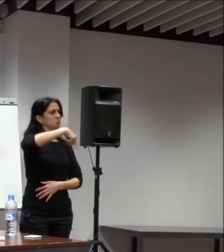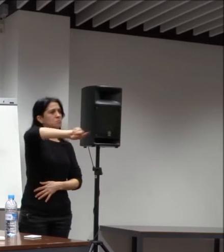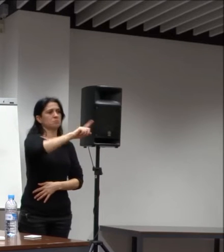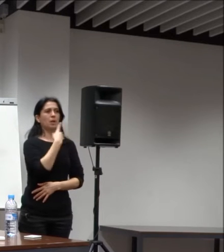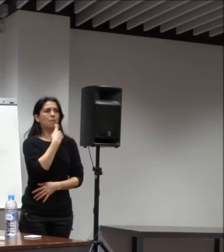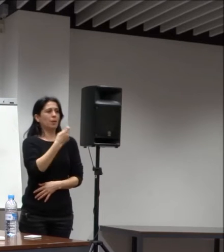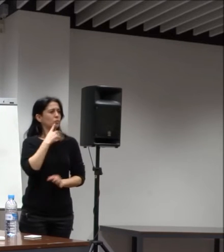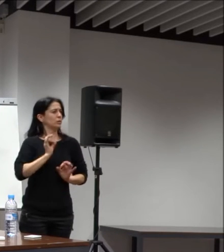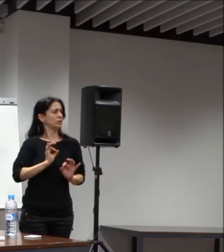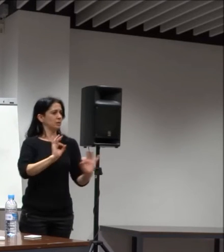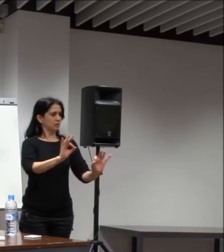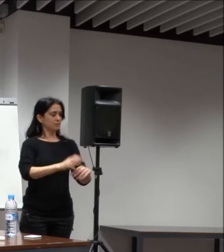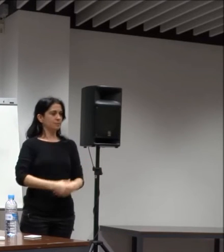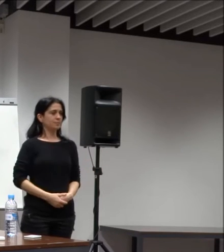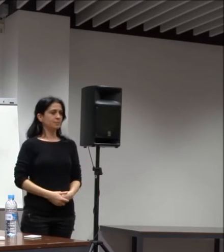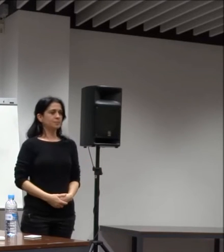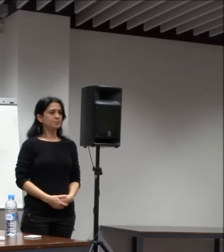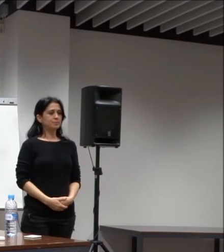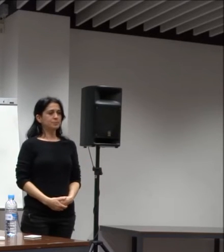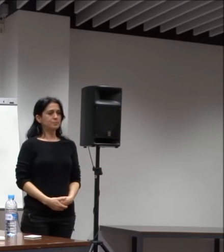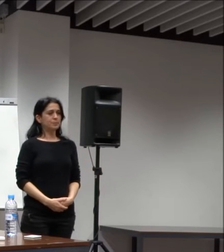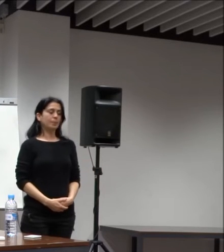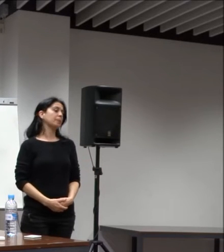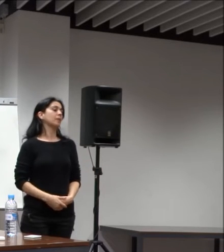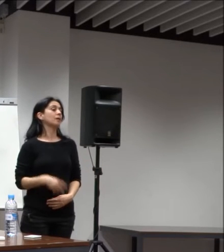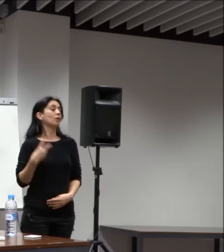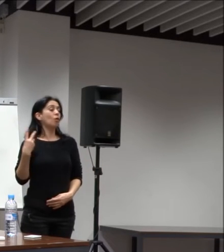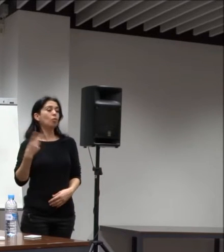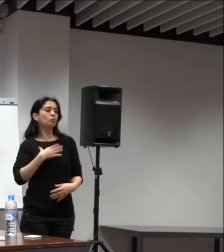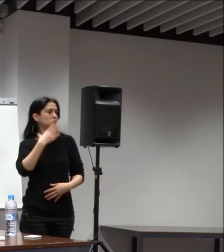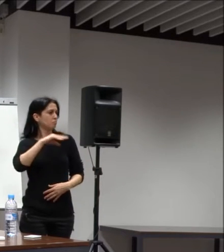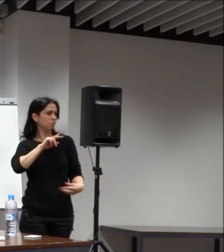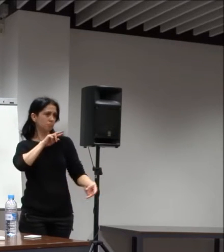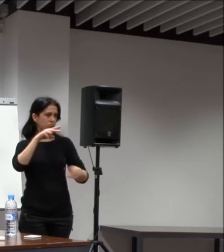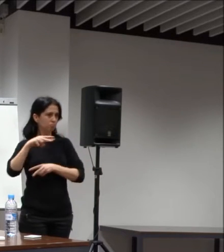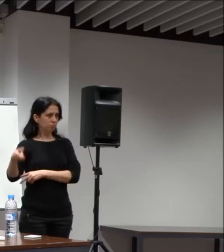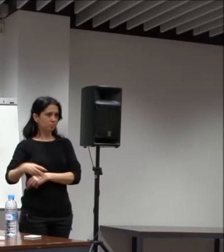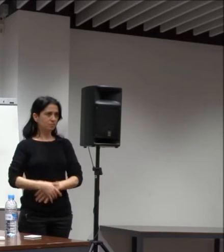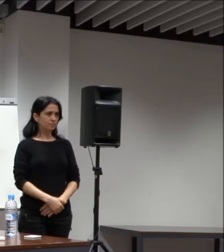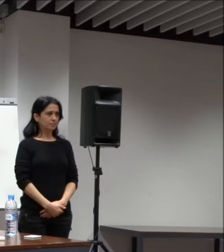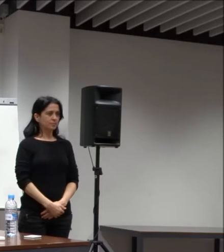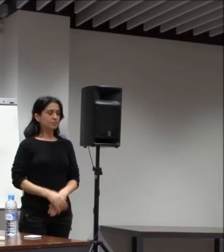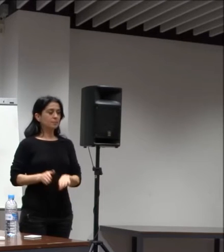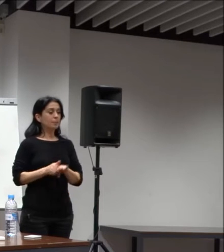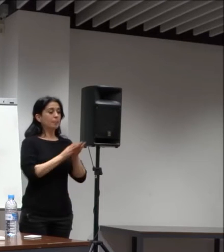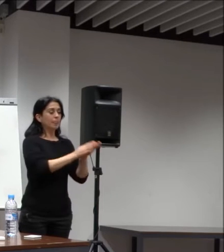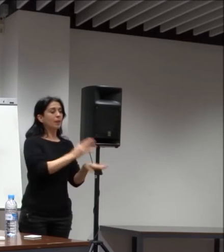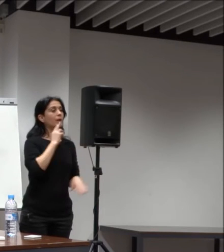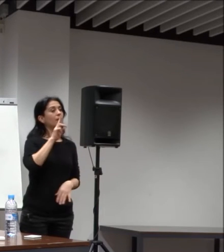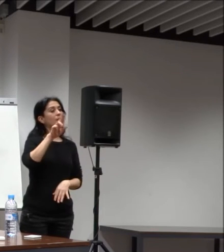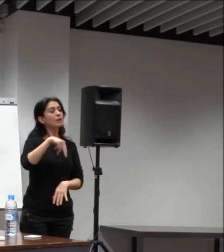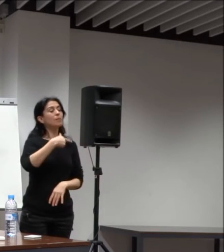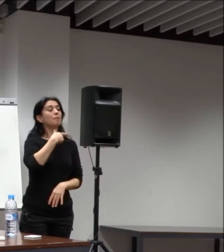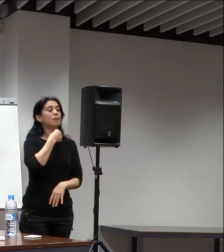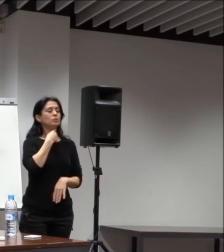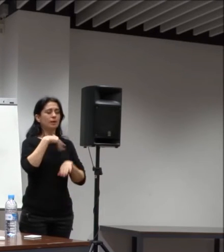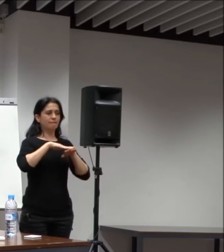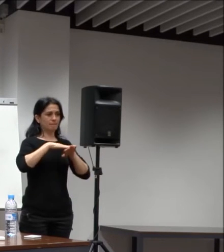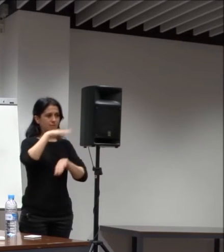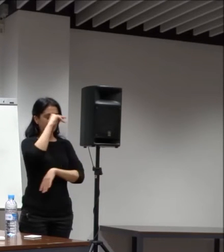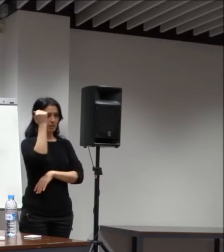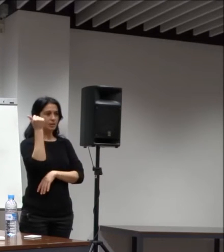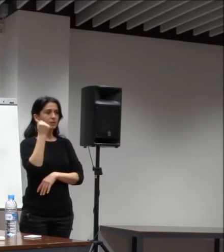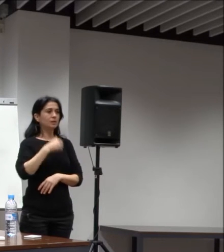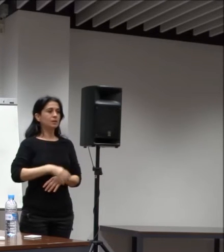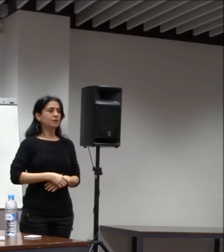que consideréis para que ellos puedan responderlas. Por otra parte, me gustaría también, se me ha olvidado, perdón,